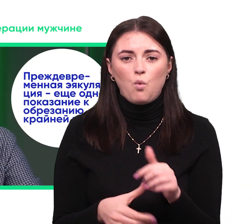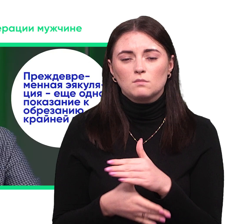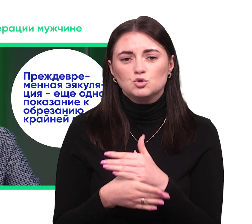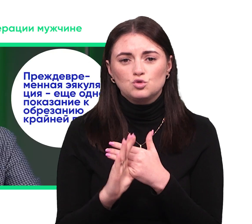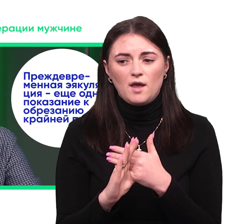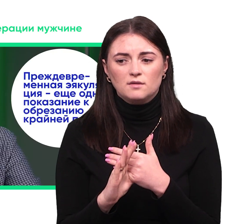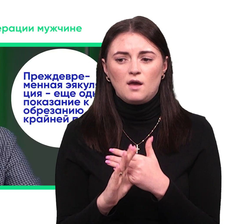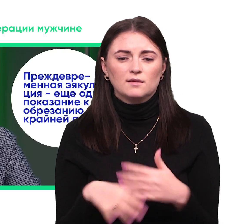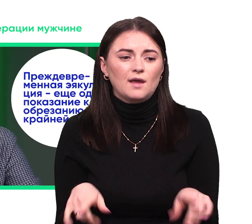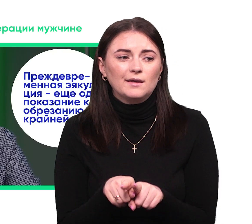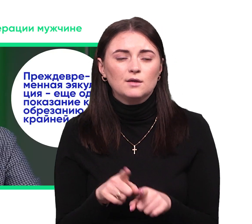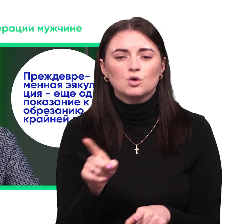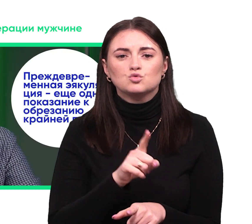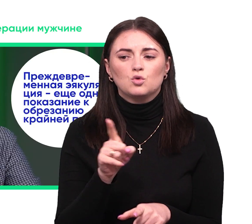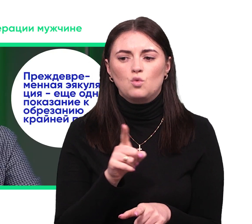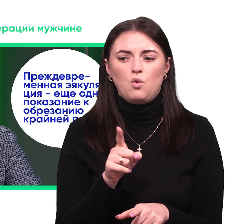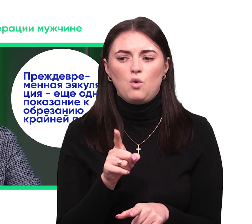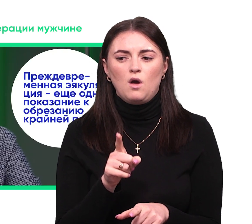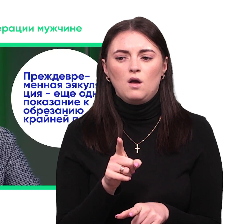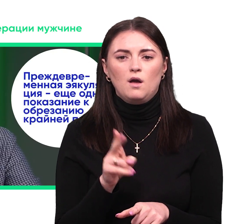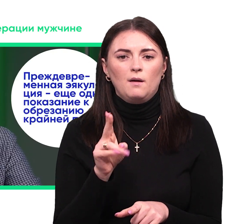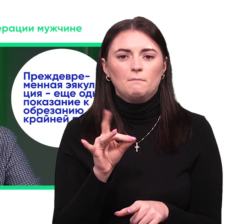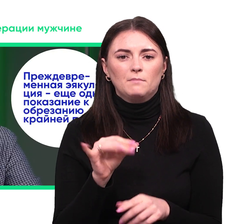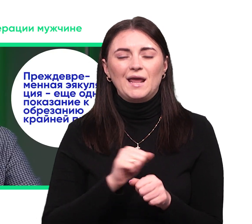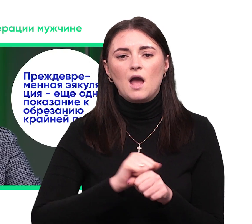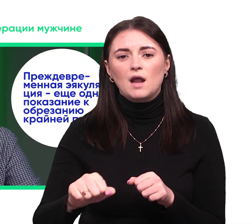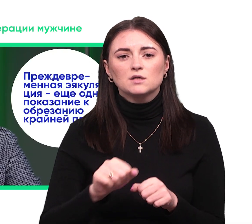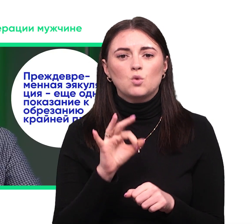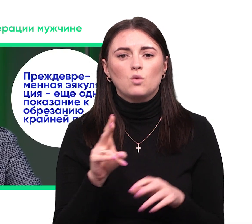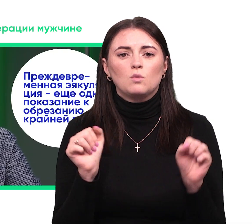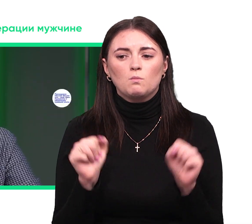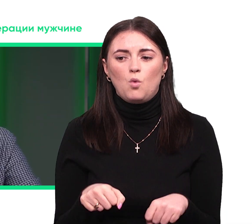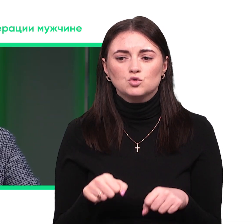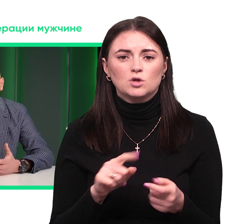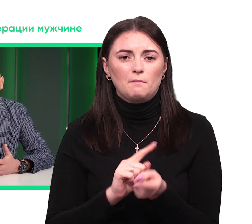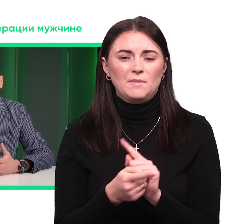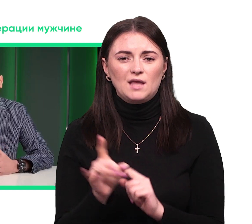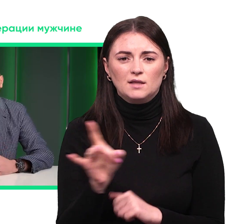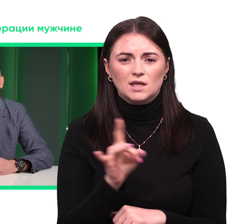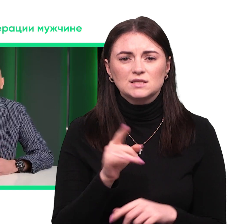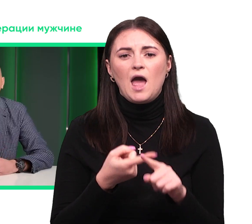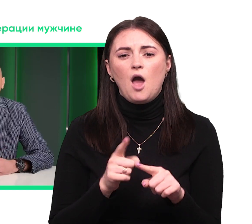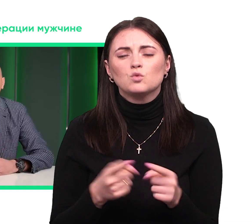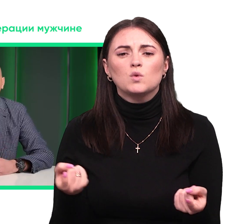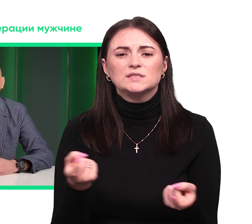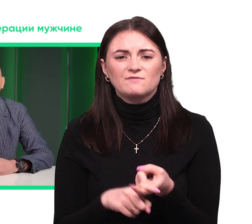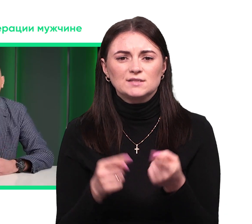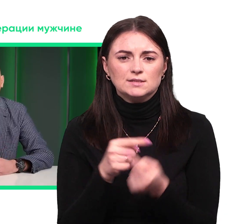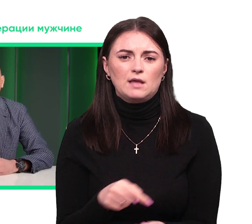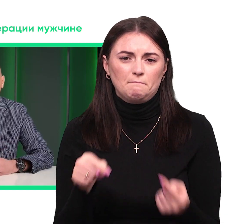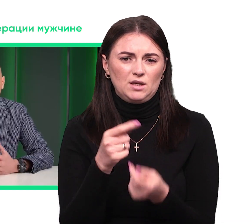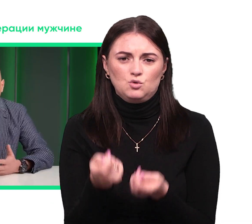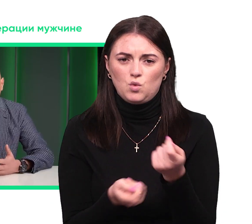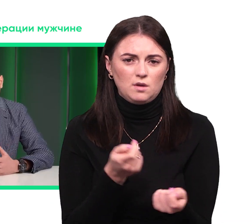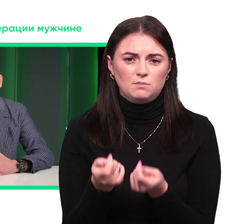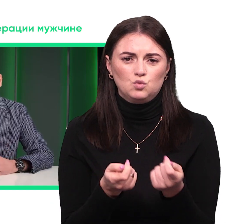члена такие, что при эрекции он может менять размеры. Это связано с определенными